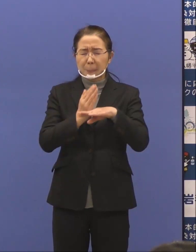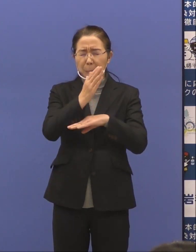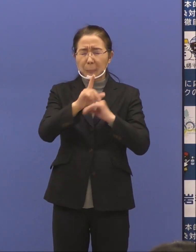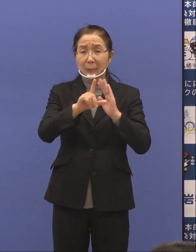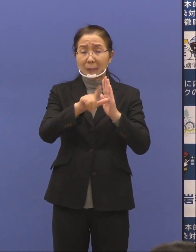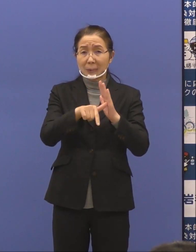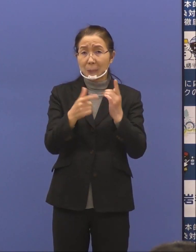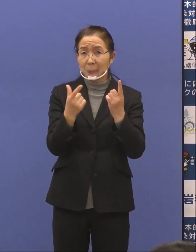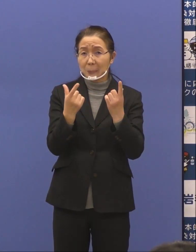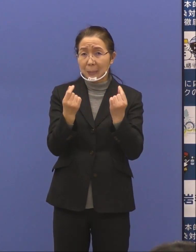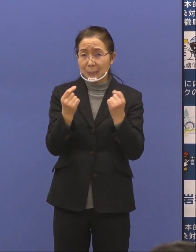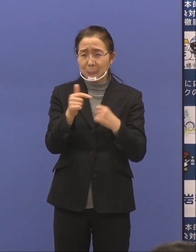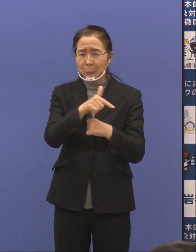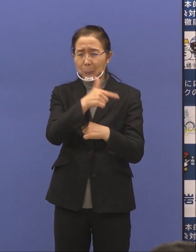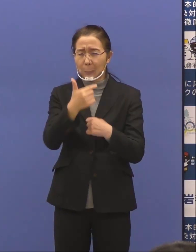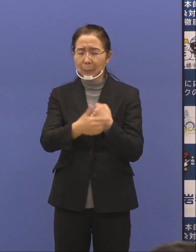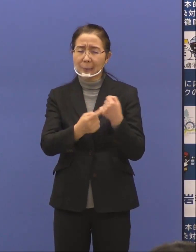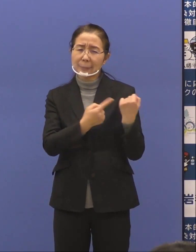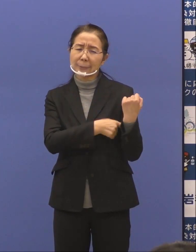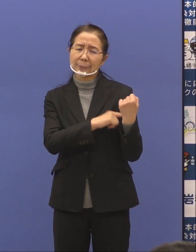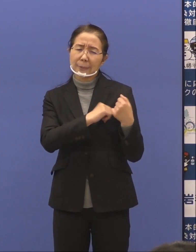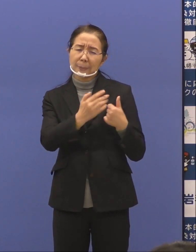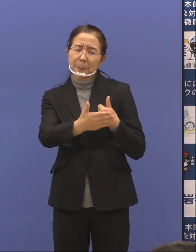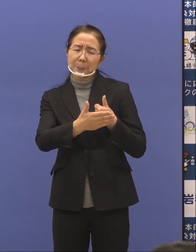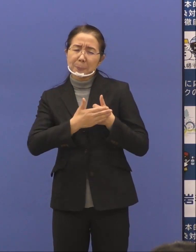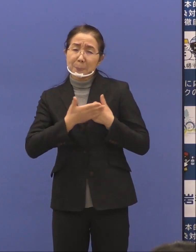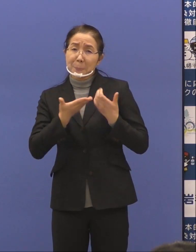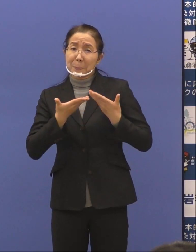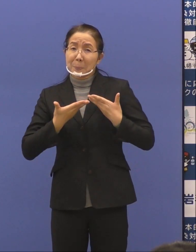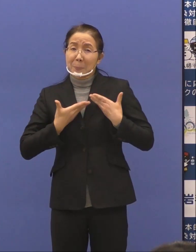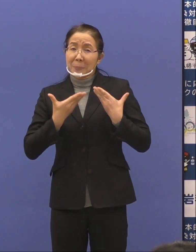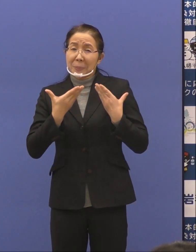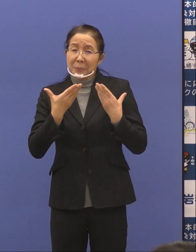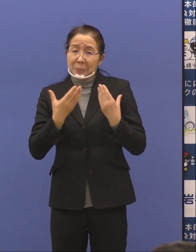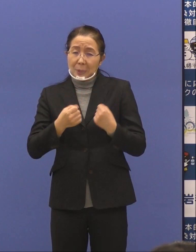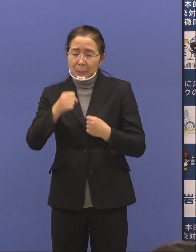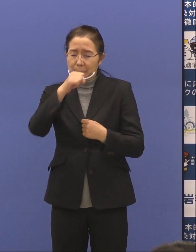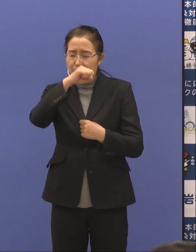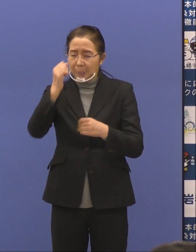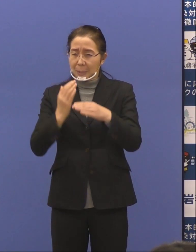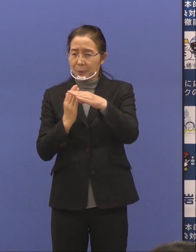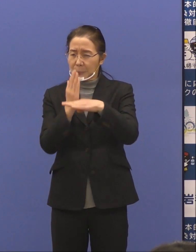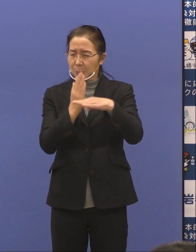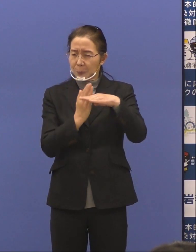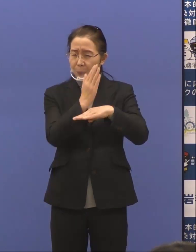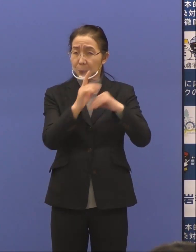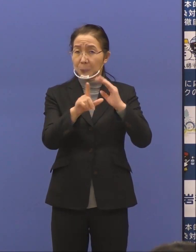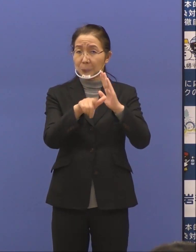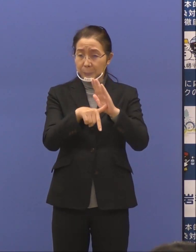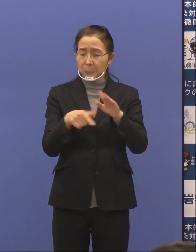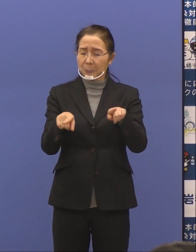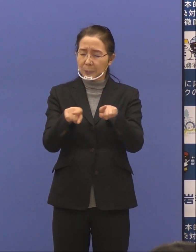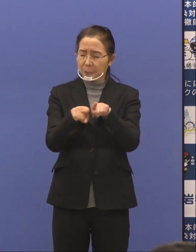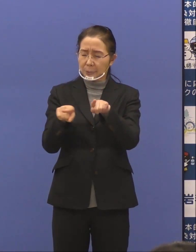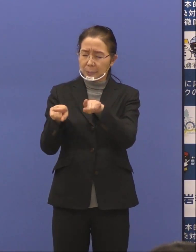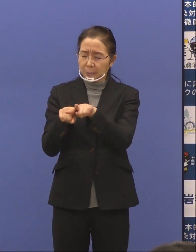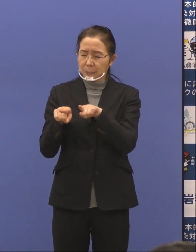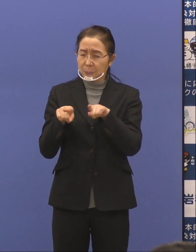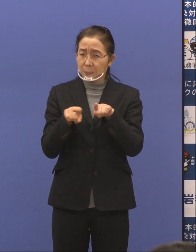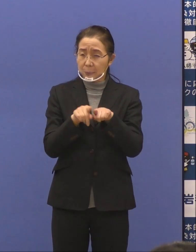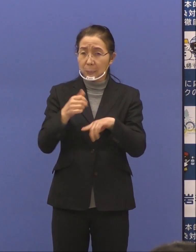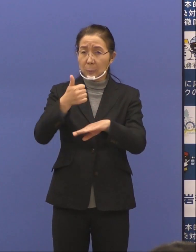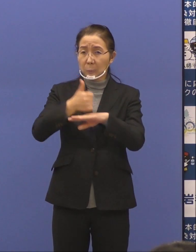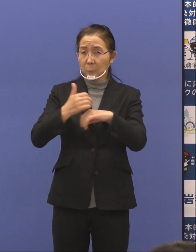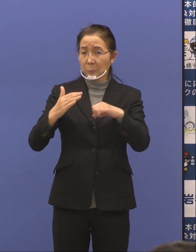も大きな力になってくれ、その後当選重ねる時にも一緒にやっていた朱